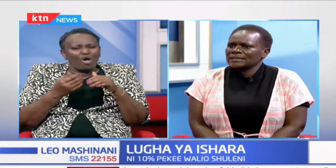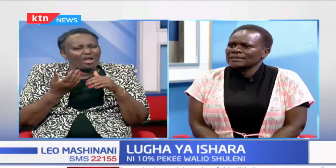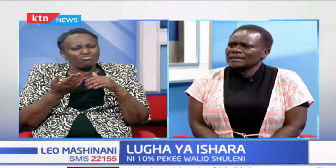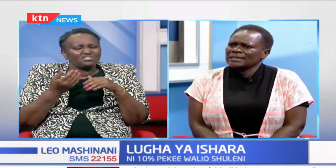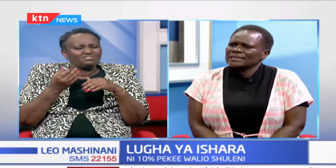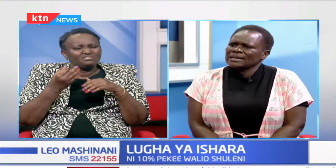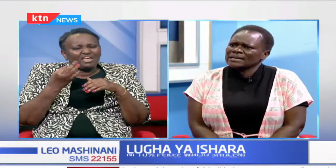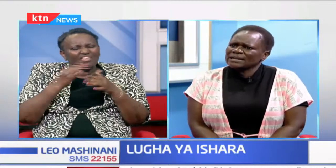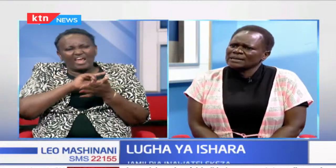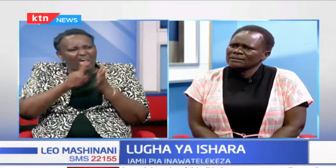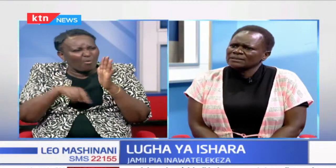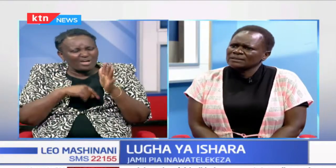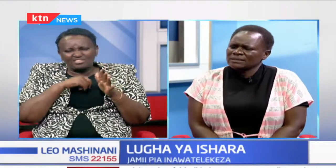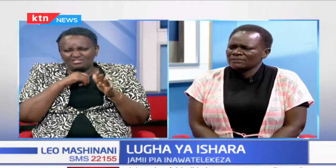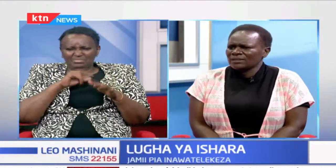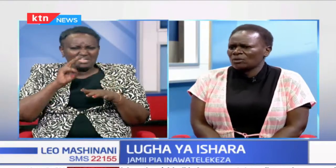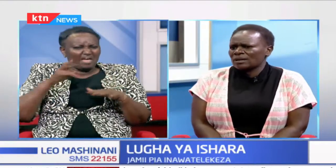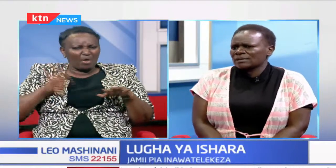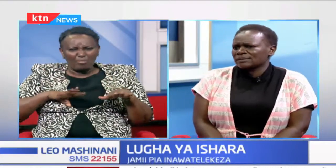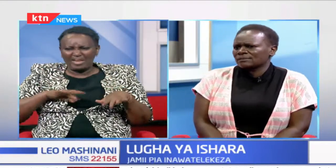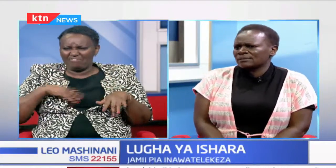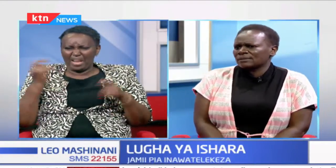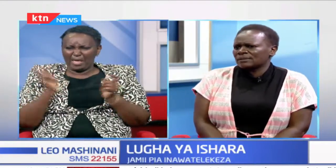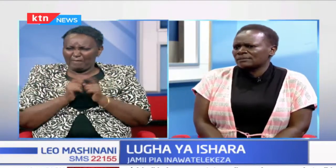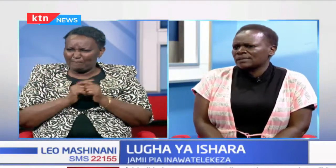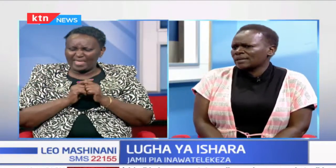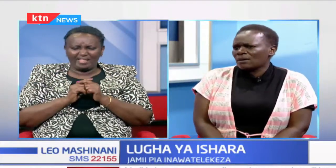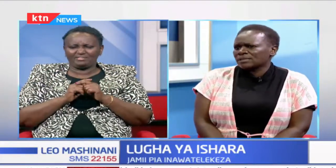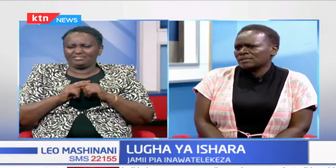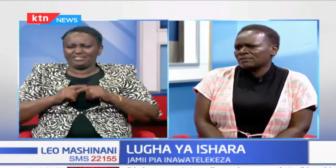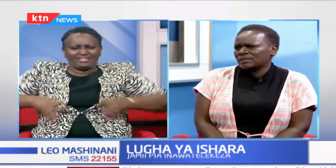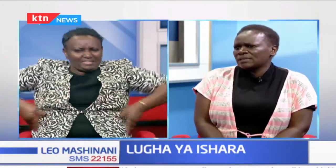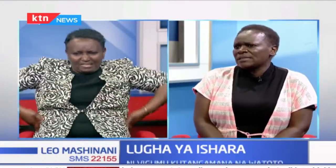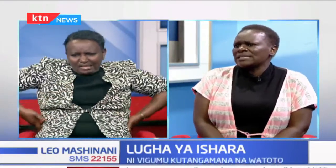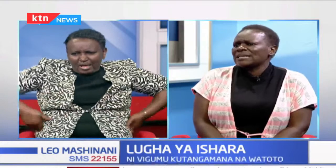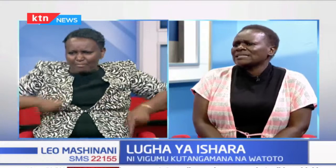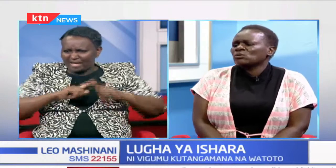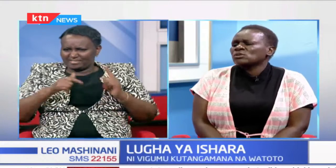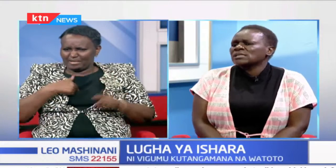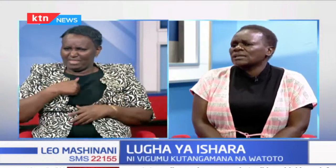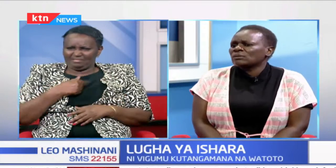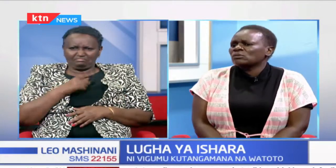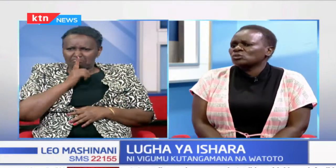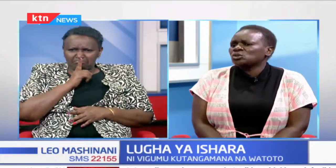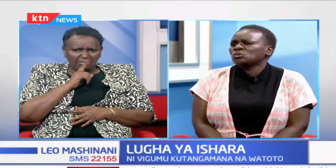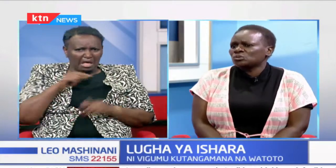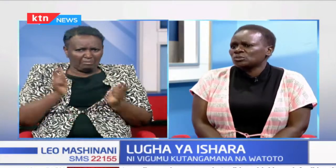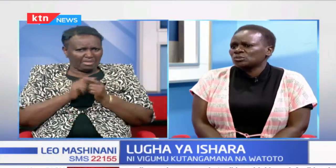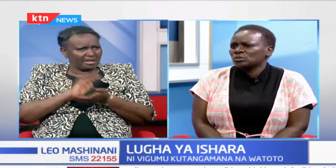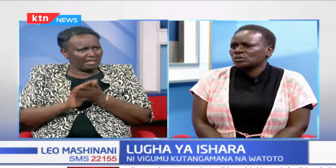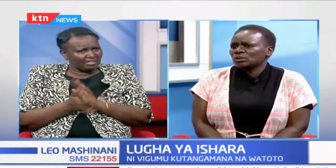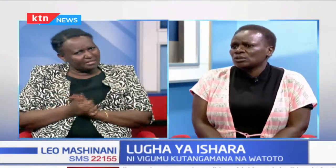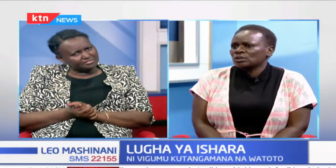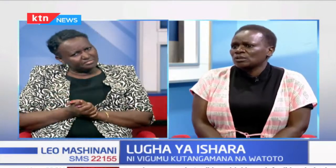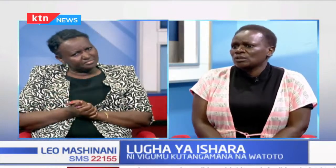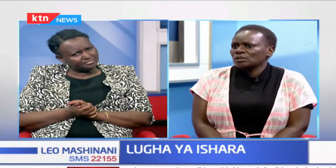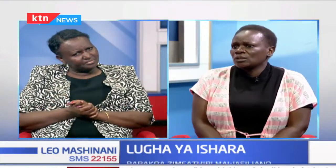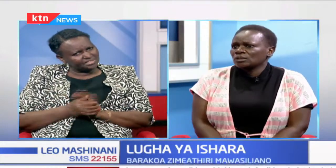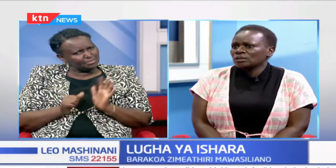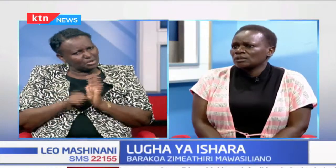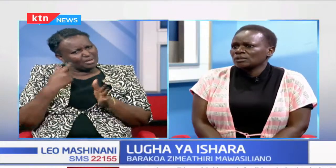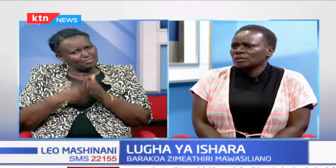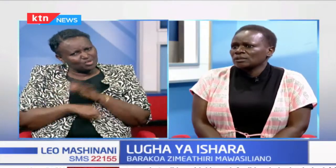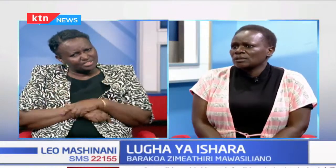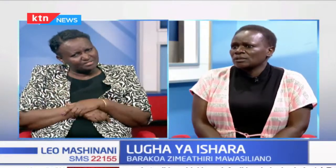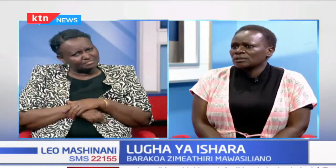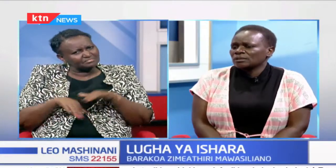Sasa nikaenda nikakaa, nafikia kwa 3 hours hivi, nikaanza kusikia uchungu.